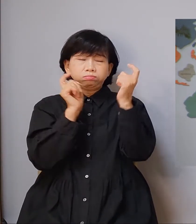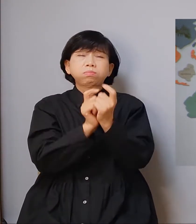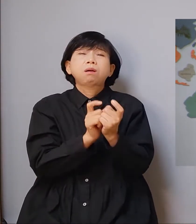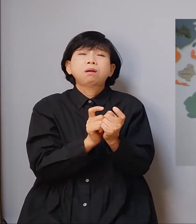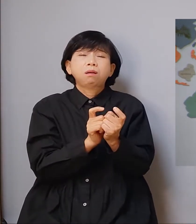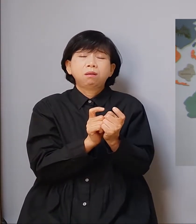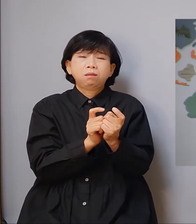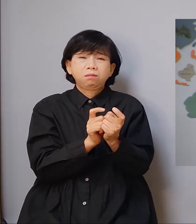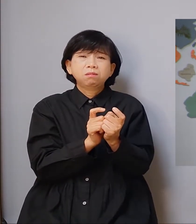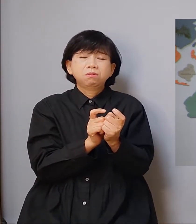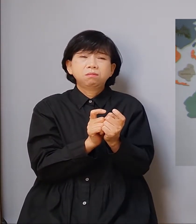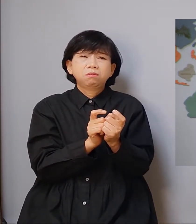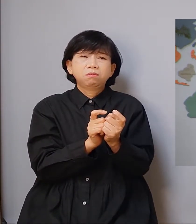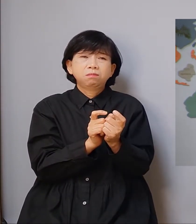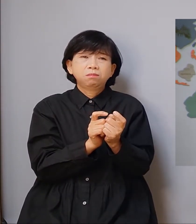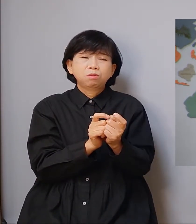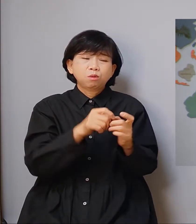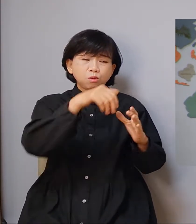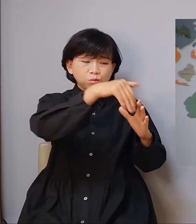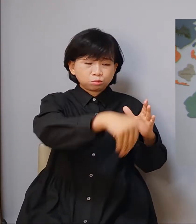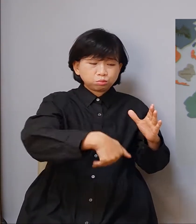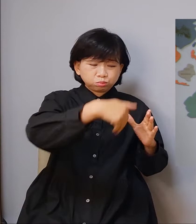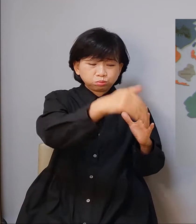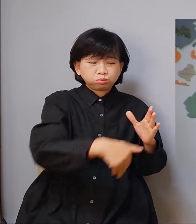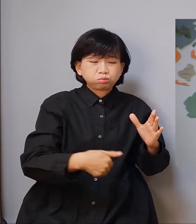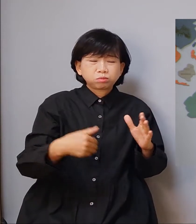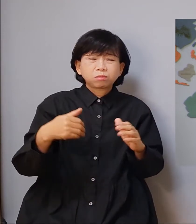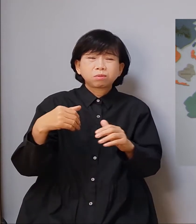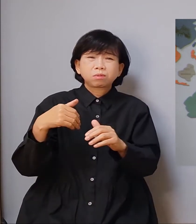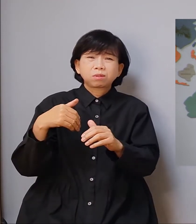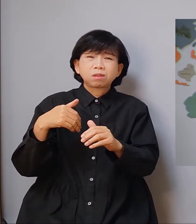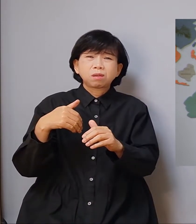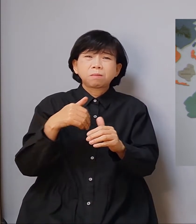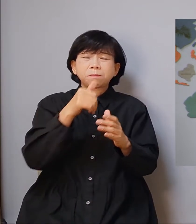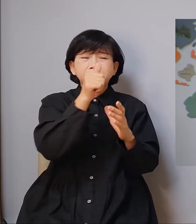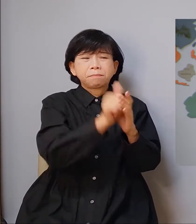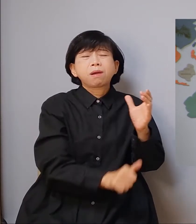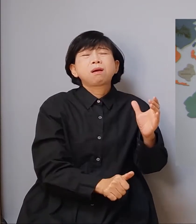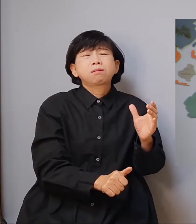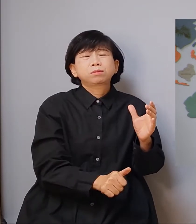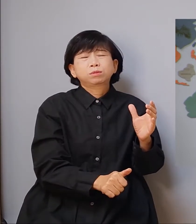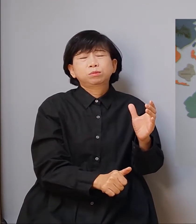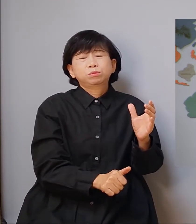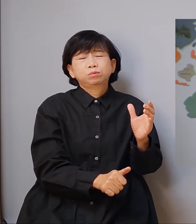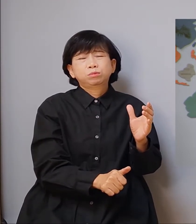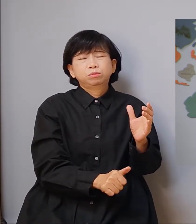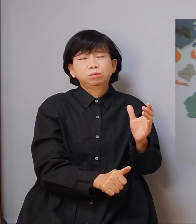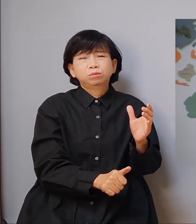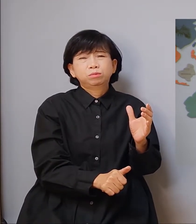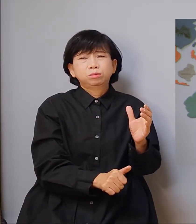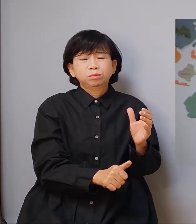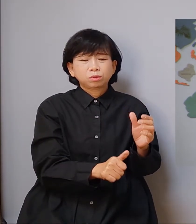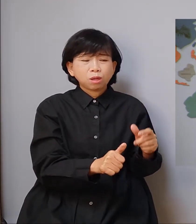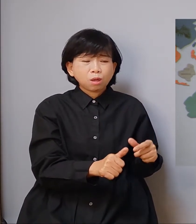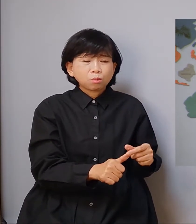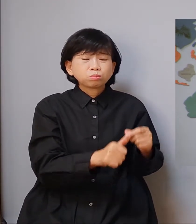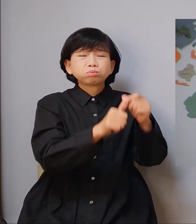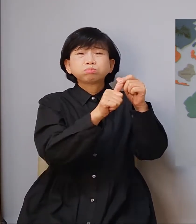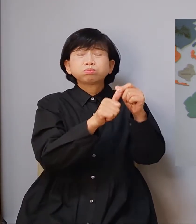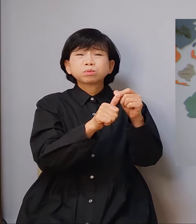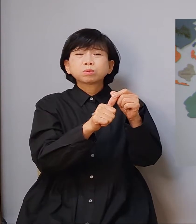구덩이에서 나오겠지만 또 노예로 전락하는 어처구니 없는 삶이 이어지는